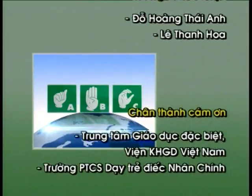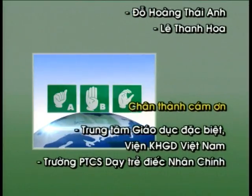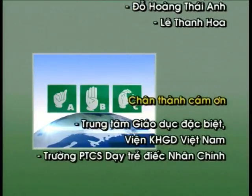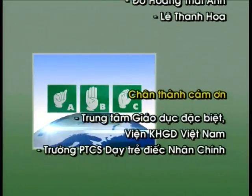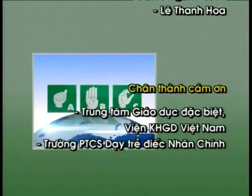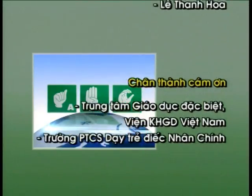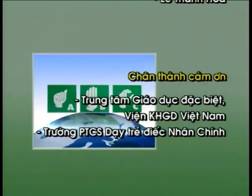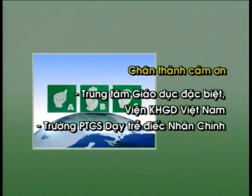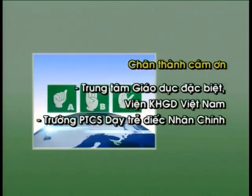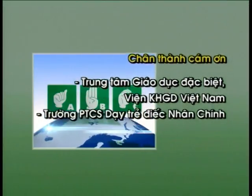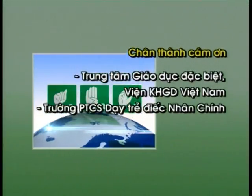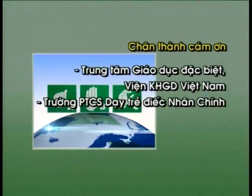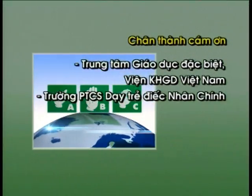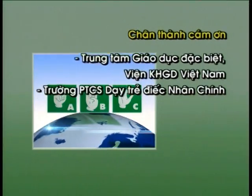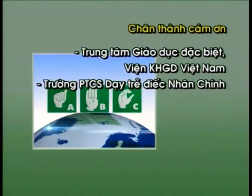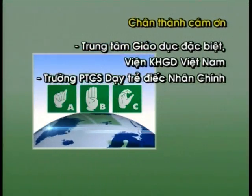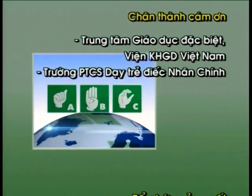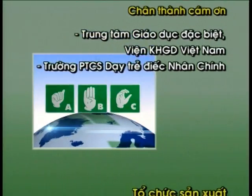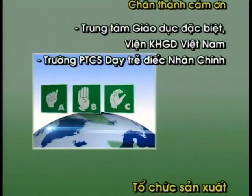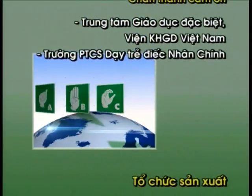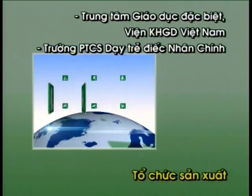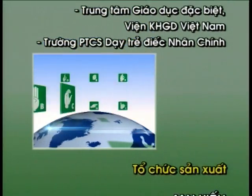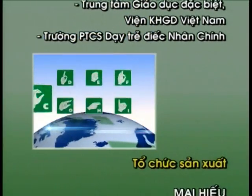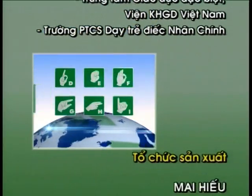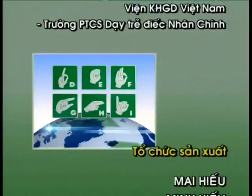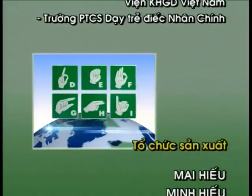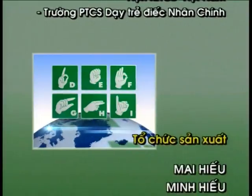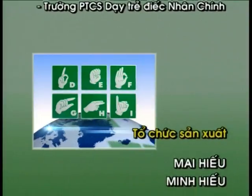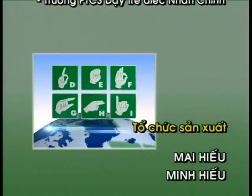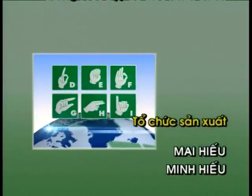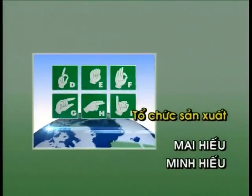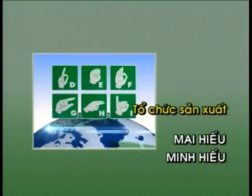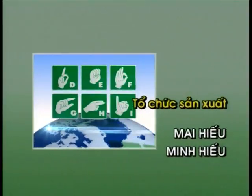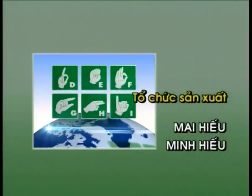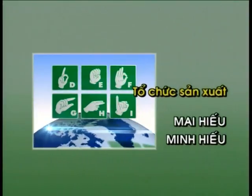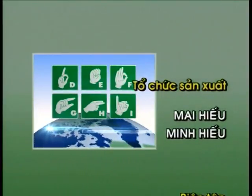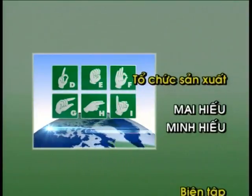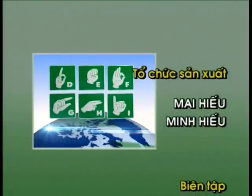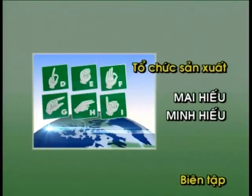Hãy subscribe Mì Để bỏ